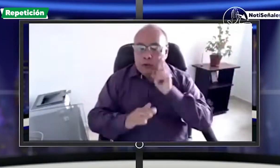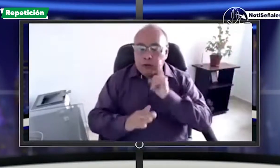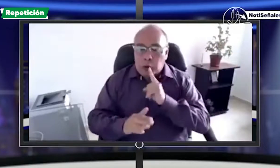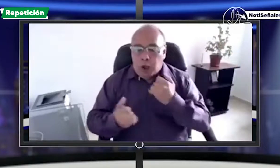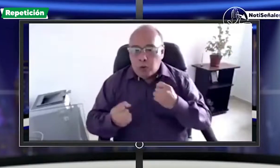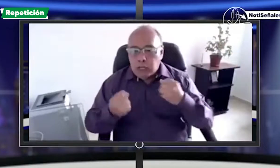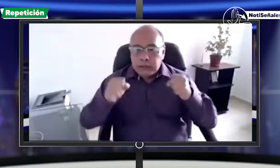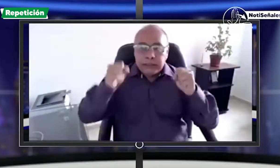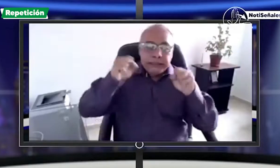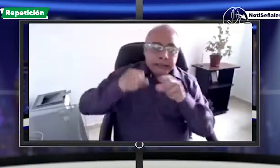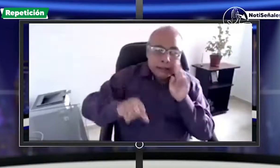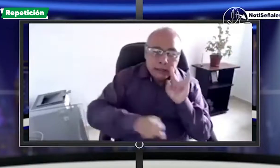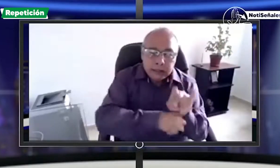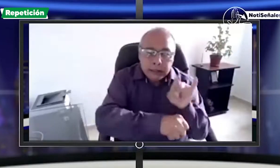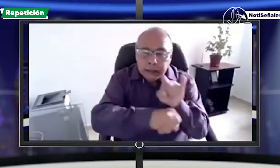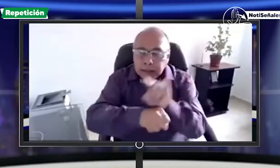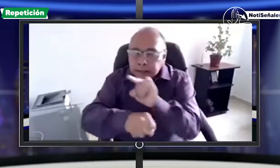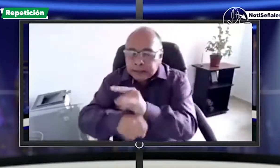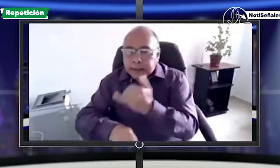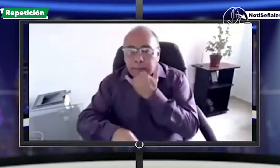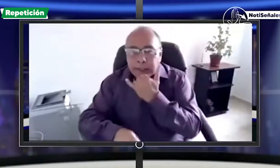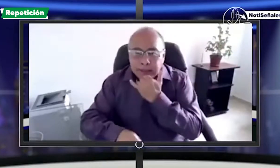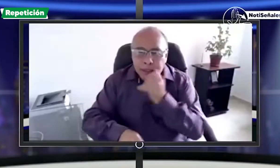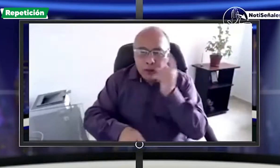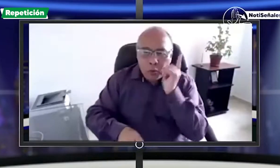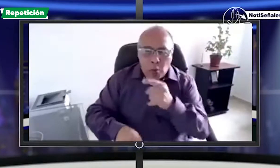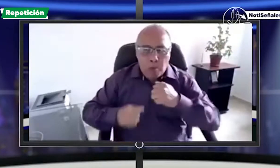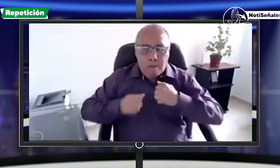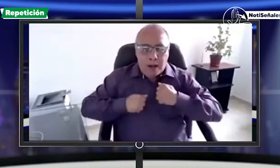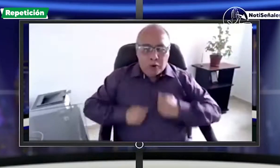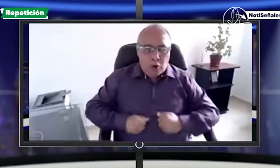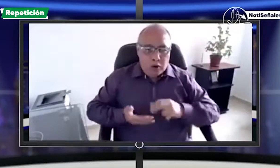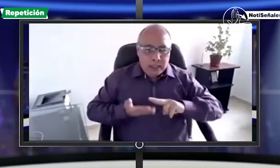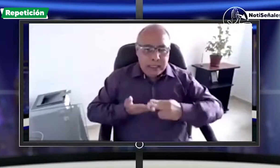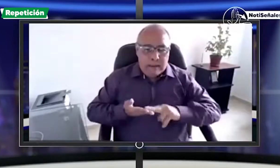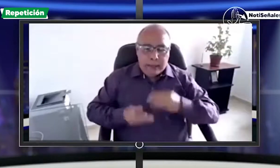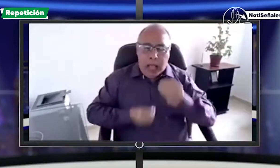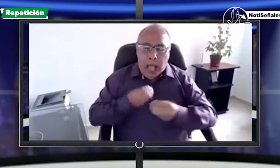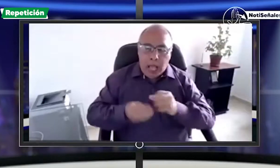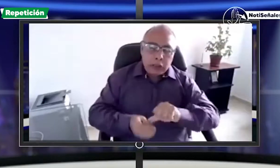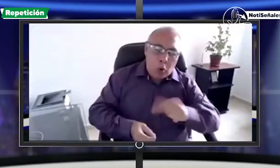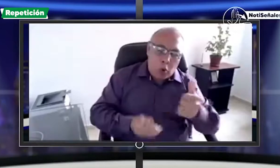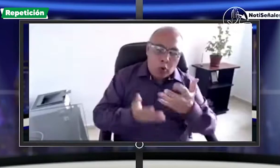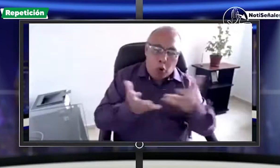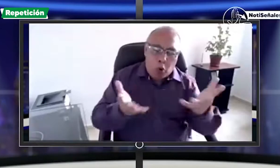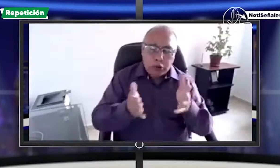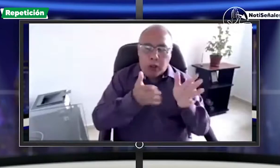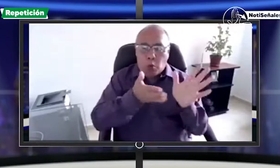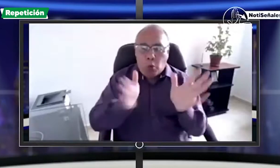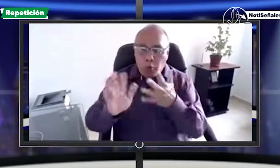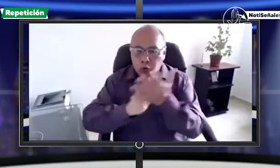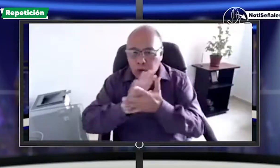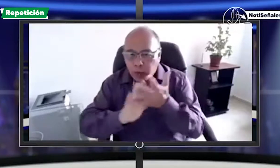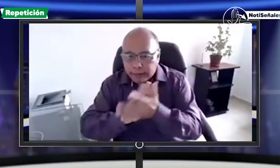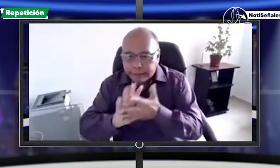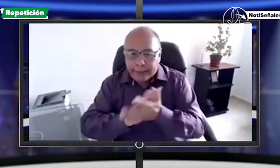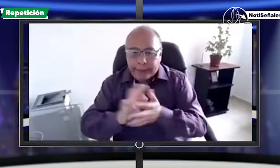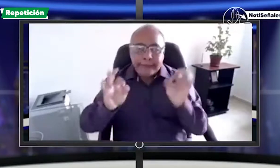diferentes lugares del territorio colombiano y que inquietan mucho a la comunidad sorda y esto debido a que no existe como esa